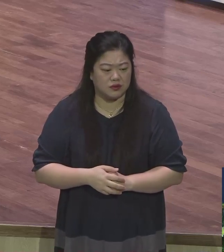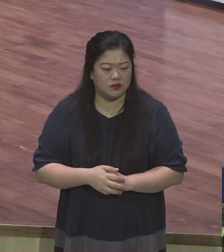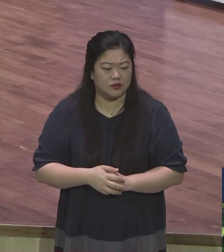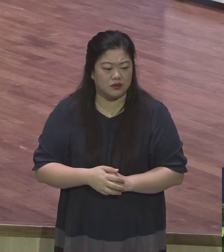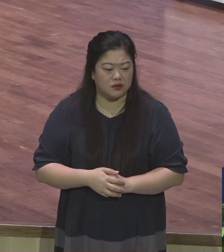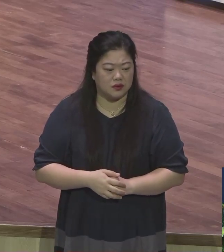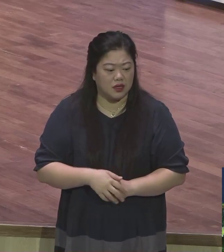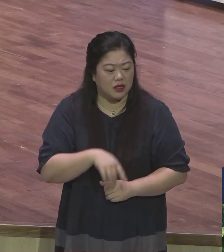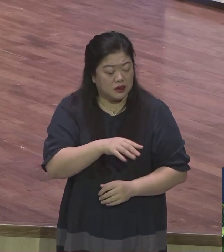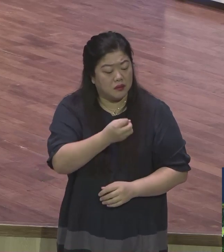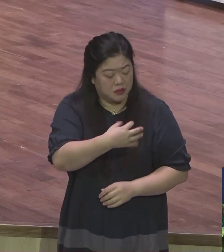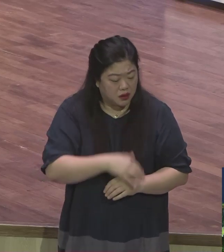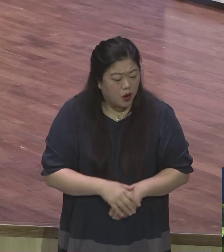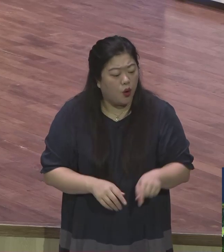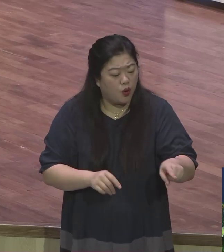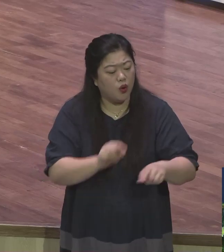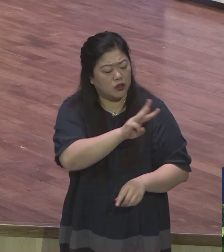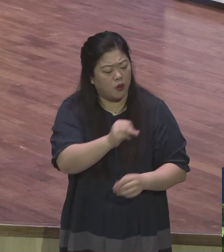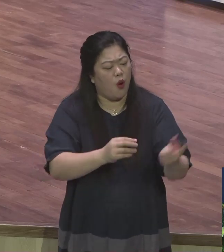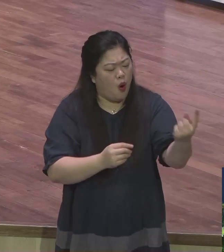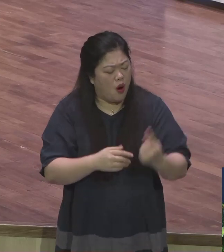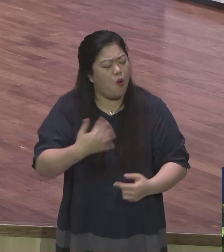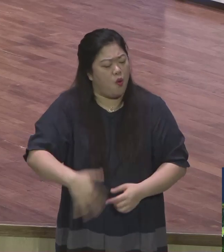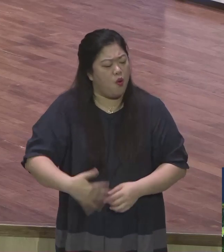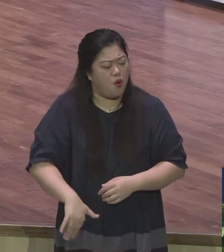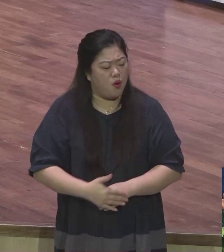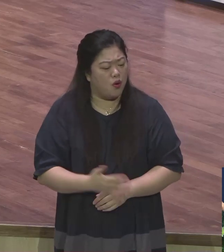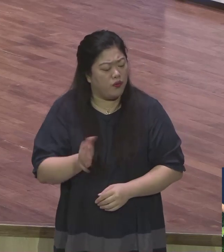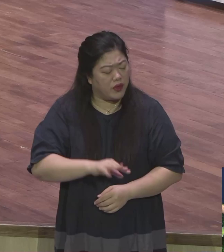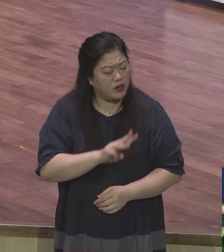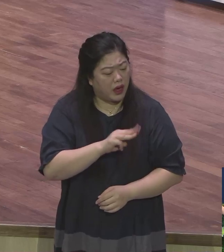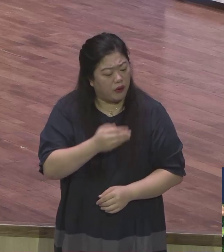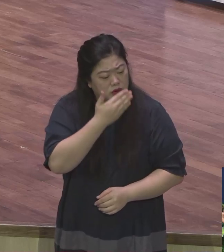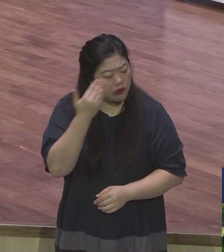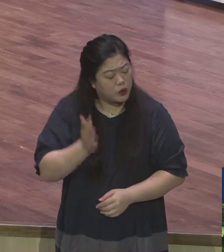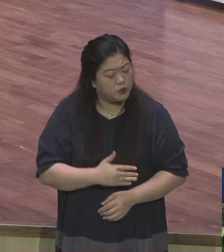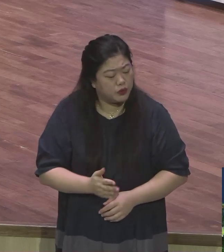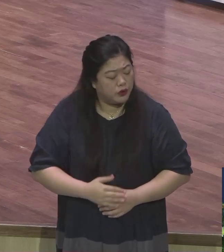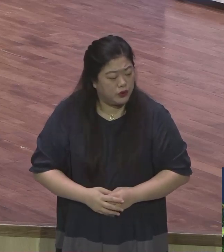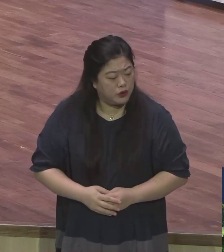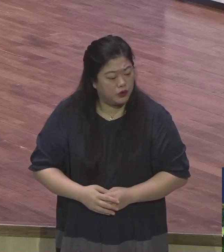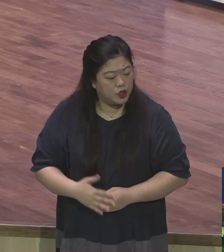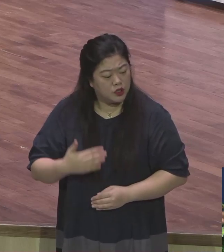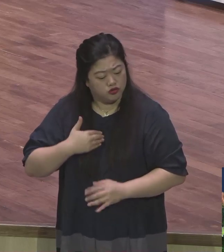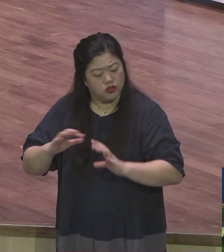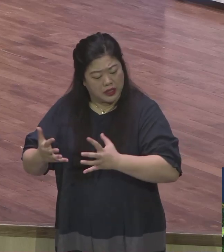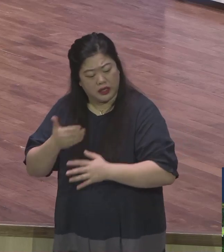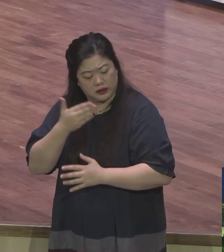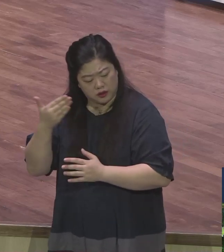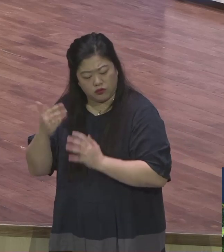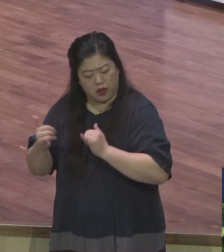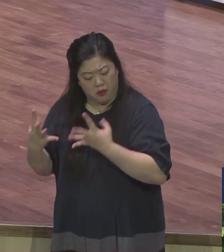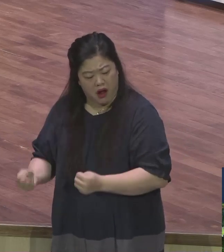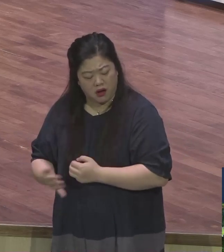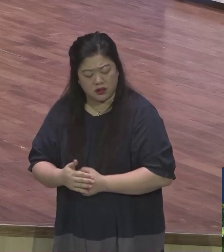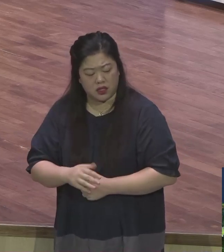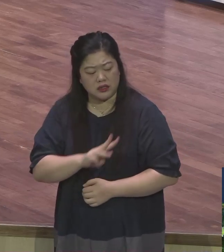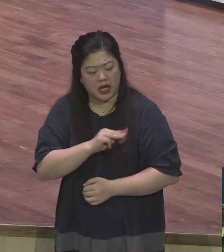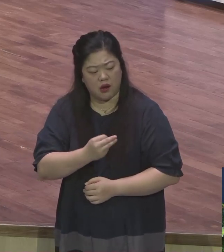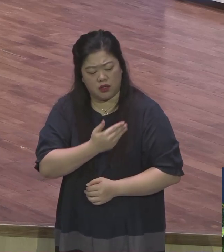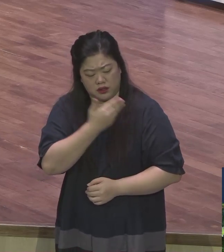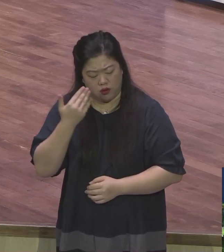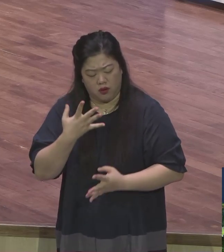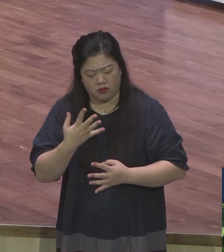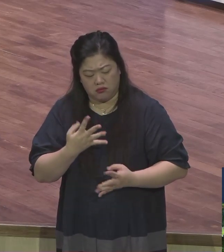청년도 참석을 해서 하면 얼마나 그렇게 훈련이 되어서 앞으로 지속적으로 그런 사회가 좋겠냐. 전부 다른 게 눈치 빨래. 왕아